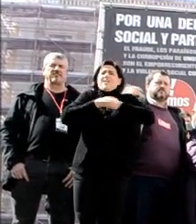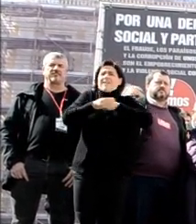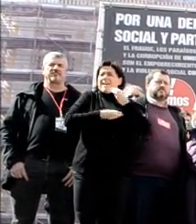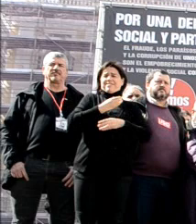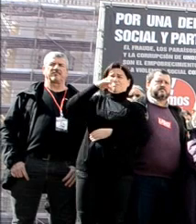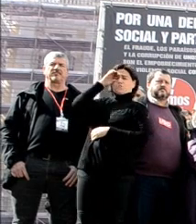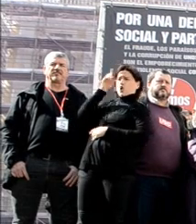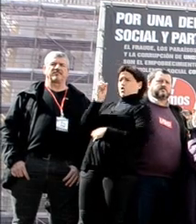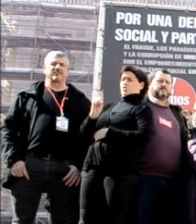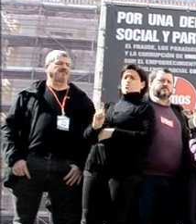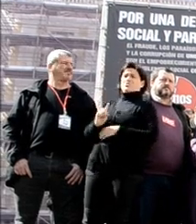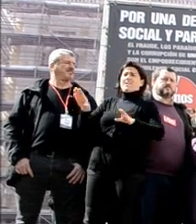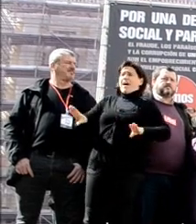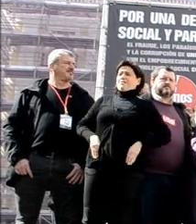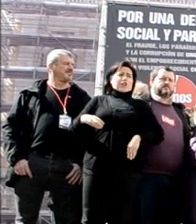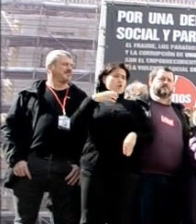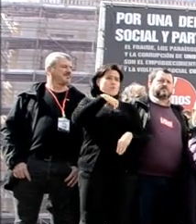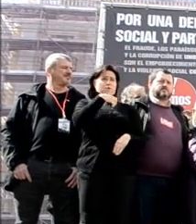inaceptable.